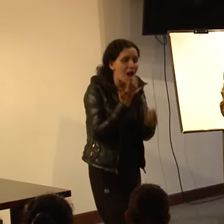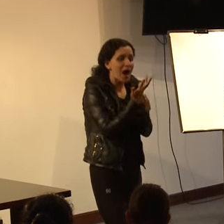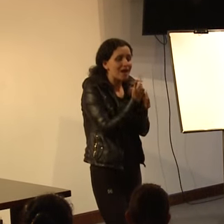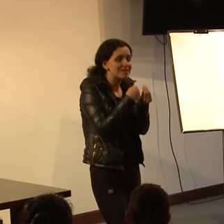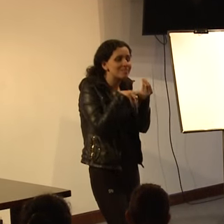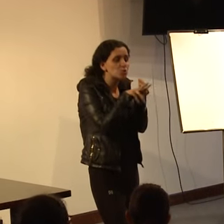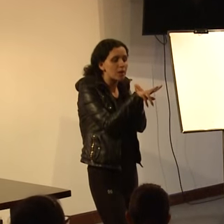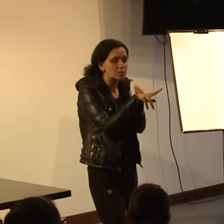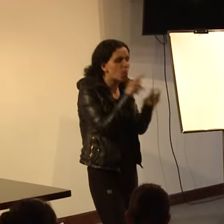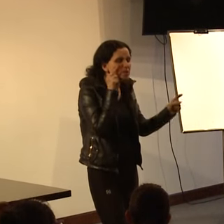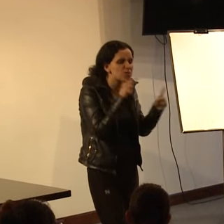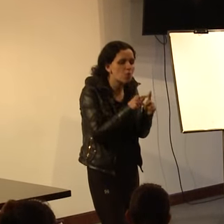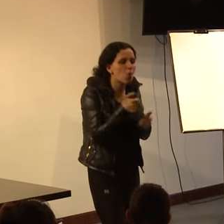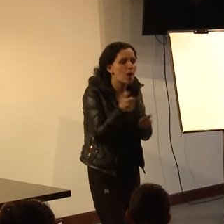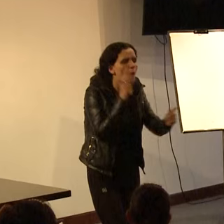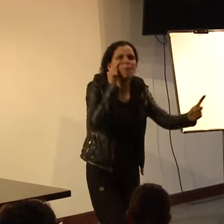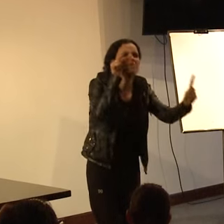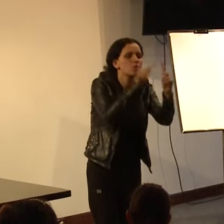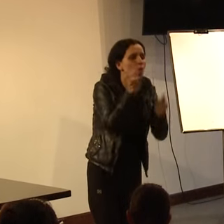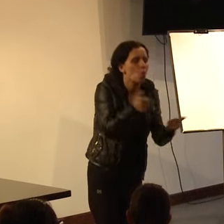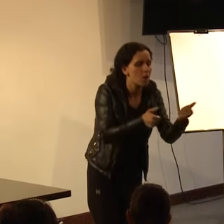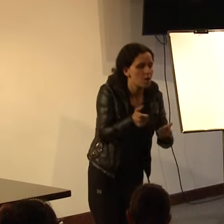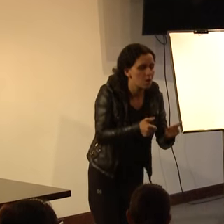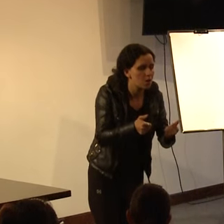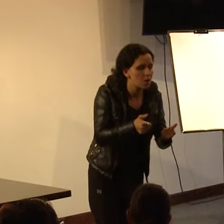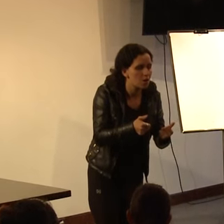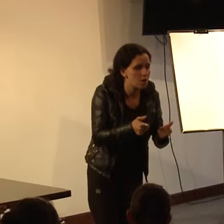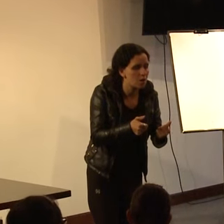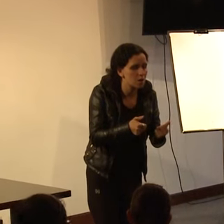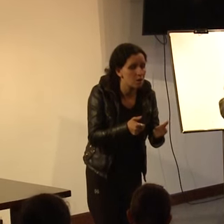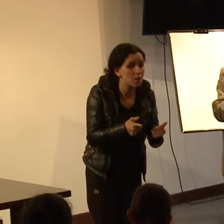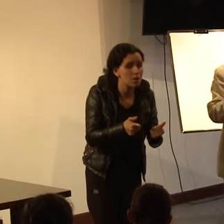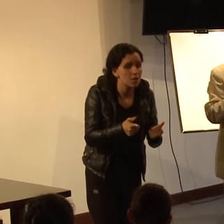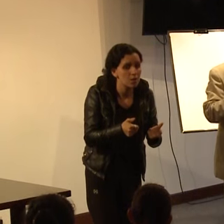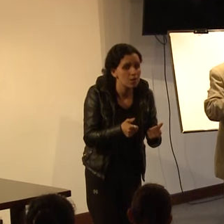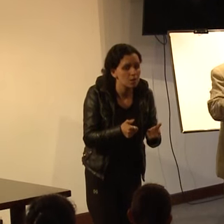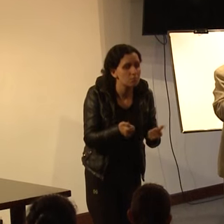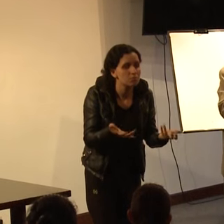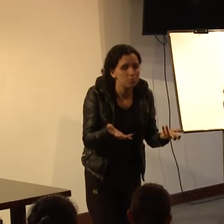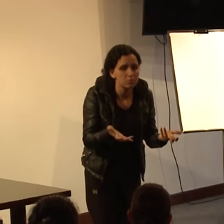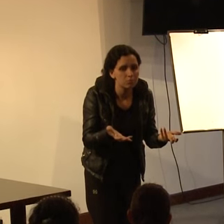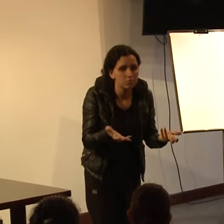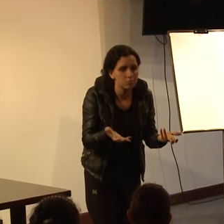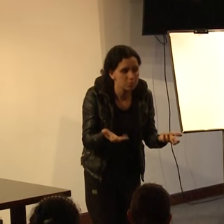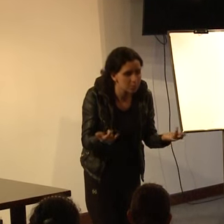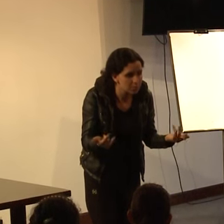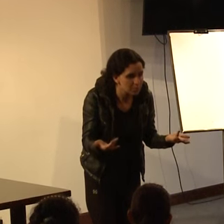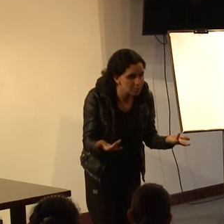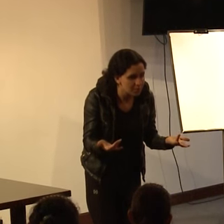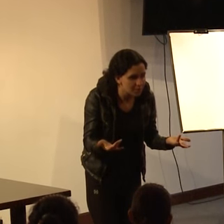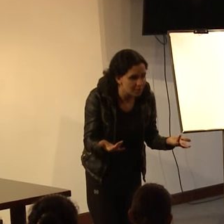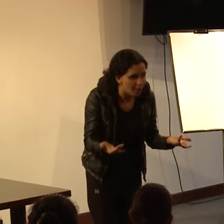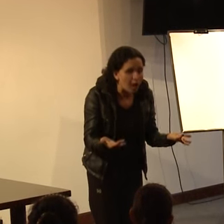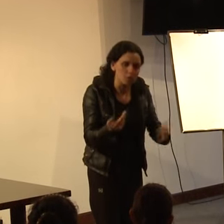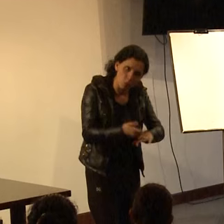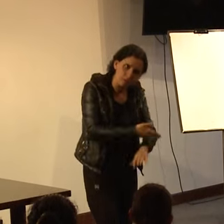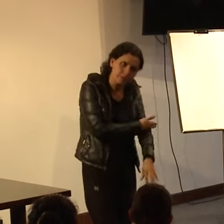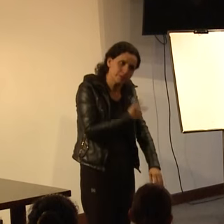las artes visuales ayudan a observar la música. Todo esto del mundo sonoro, pues, ¿a qué